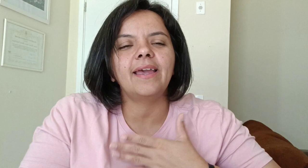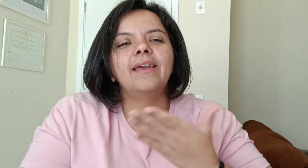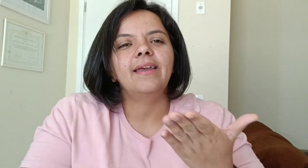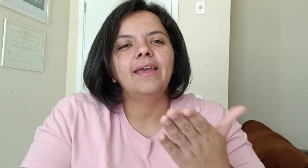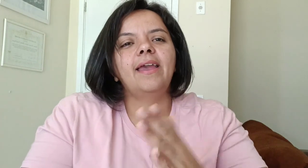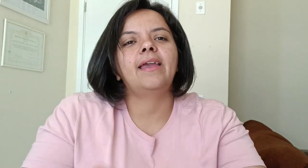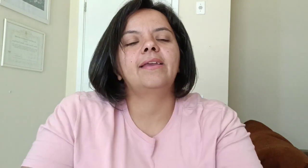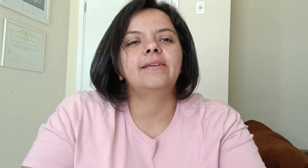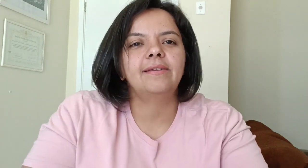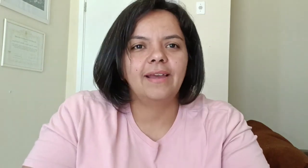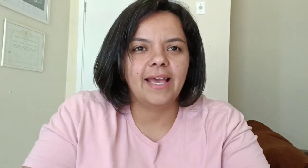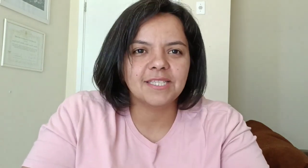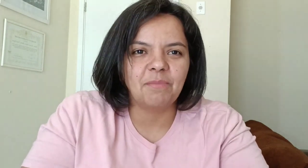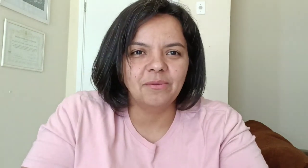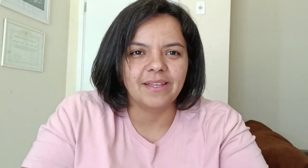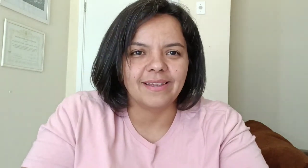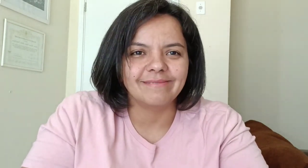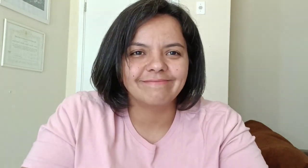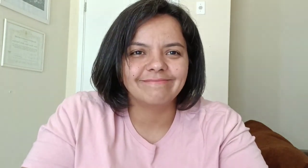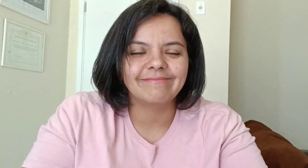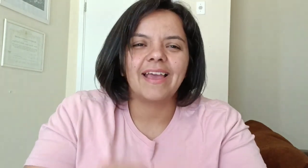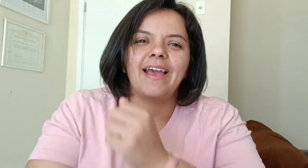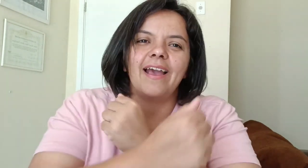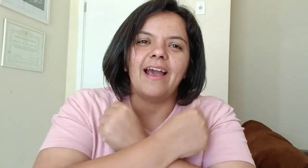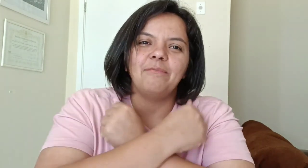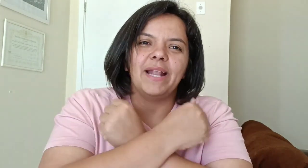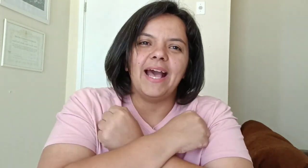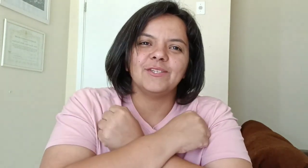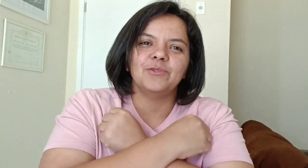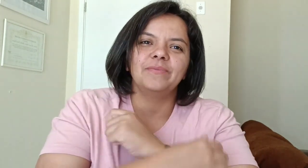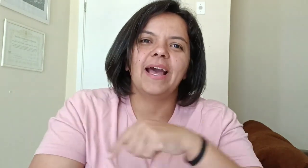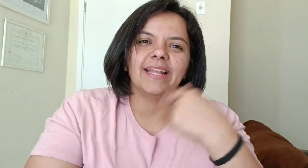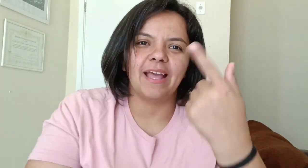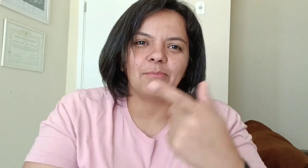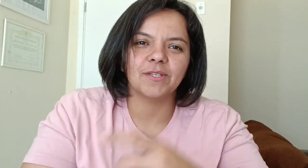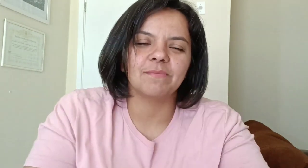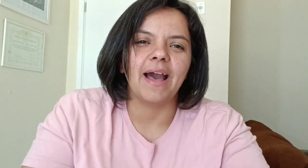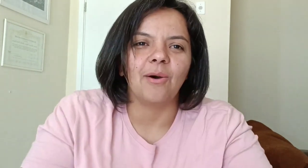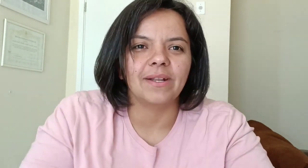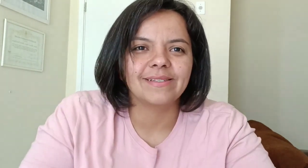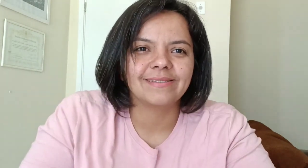prazer em responder. Abraço, até a próxima aula.